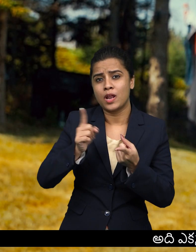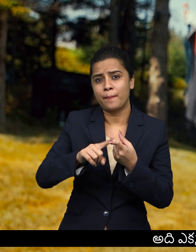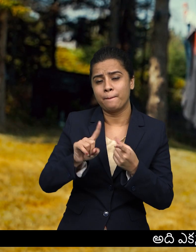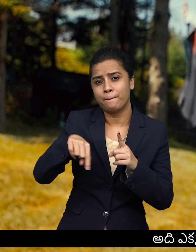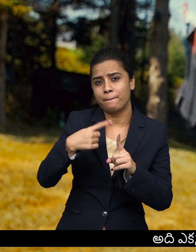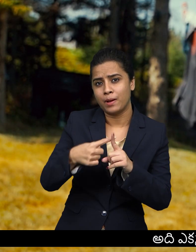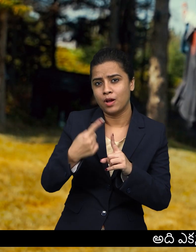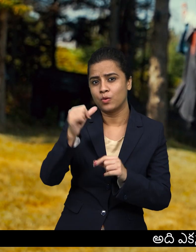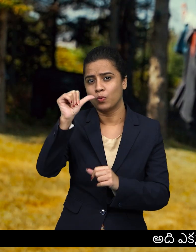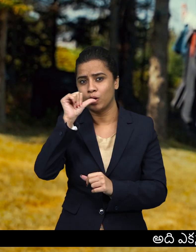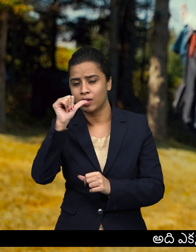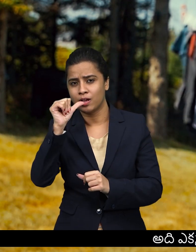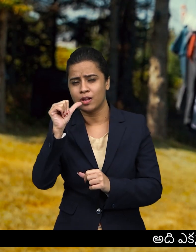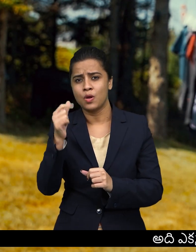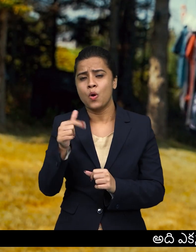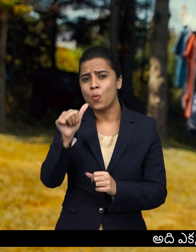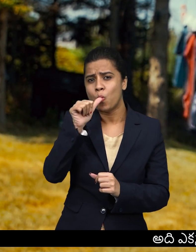అది ఎక్కడికి వెళుతుంది?